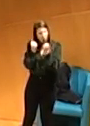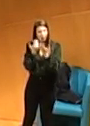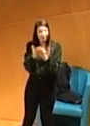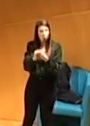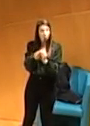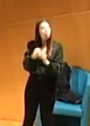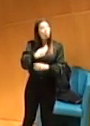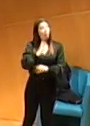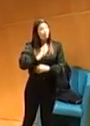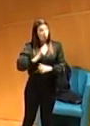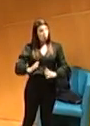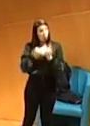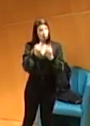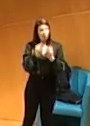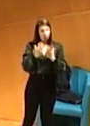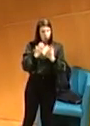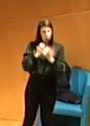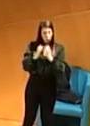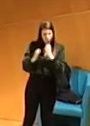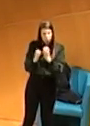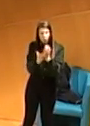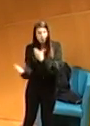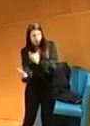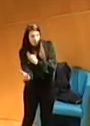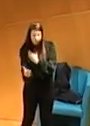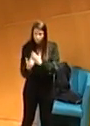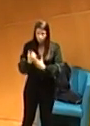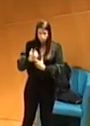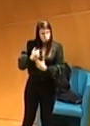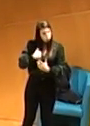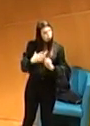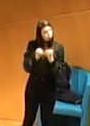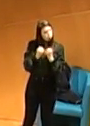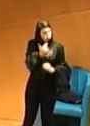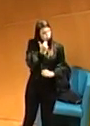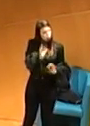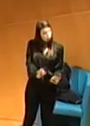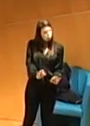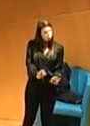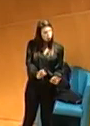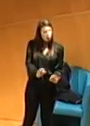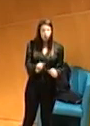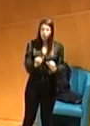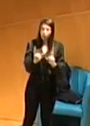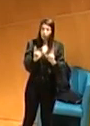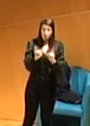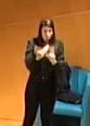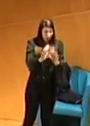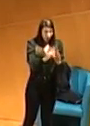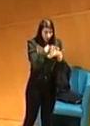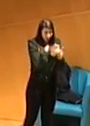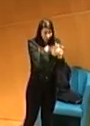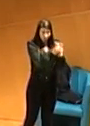j'étais compétente dans le champ de la communication alternative, et du coup, et les professionnels des établissements, ils ne le sont pas